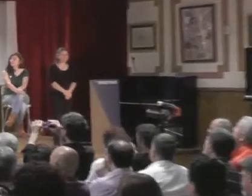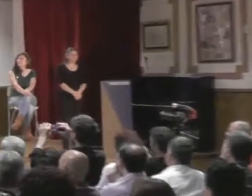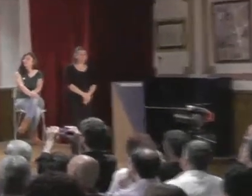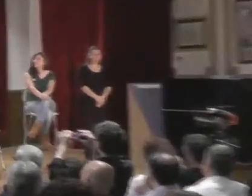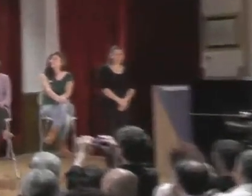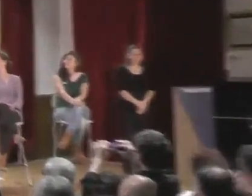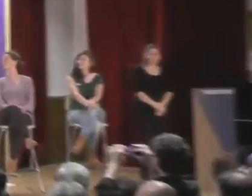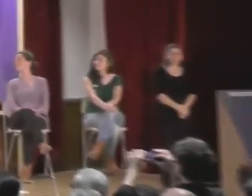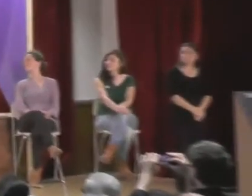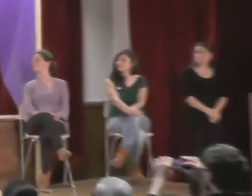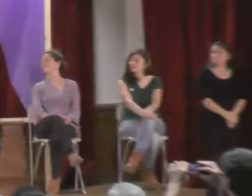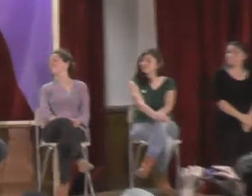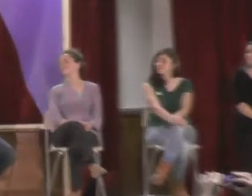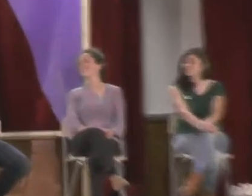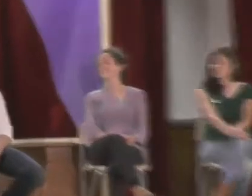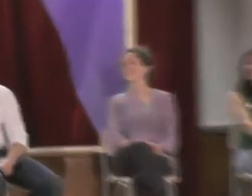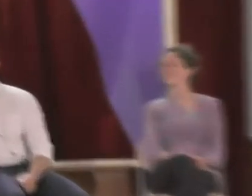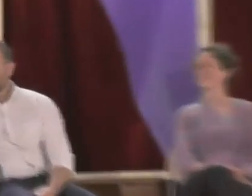Infinito,